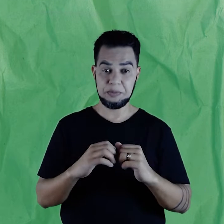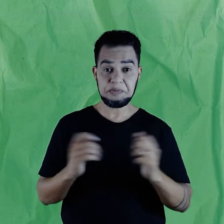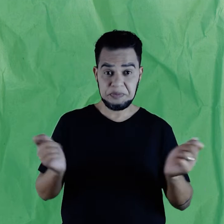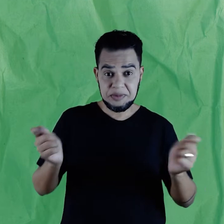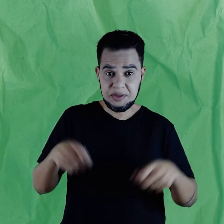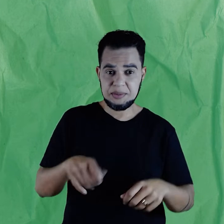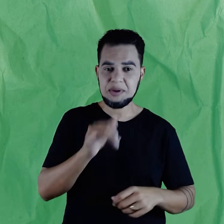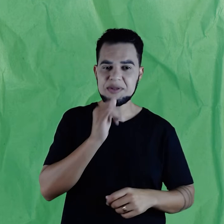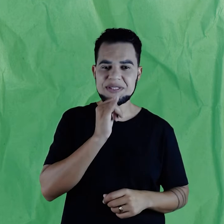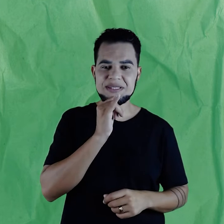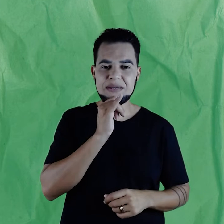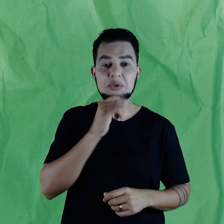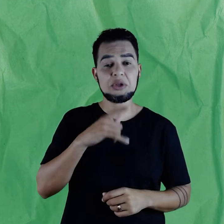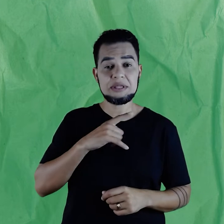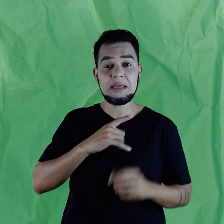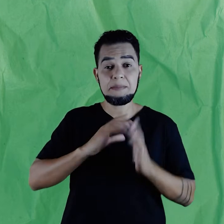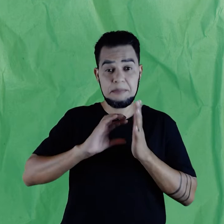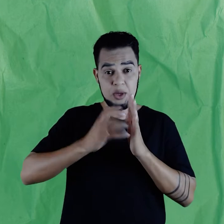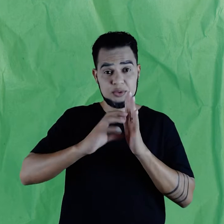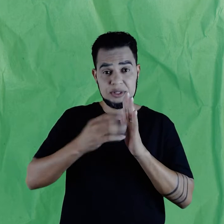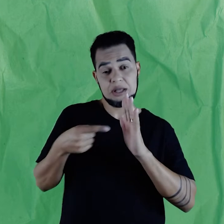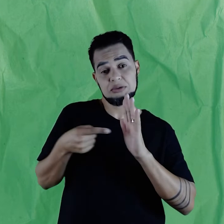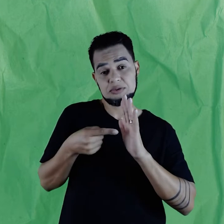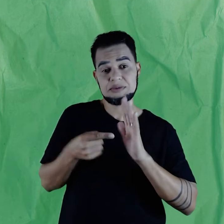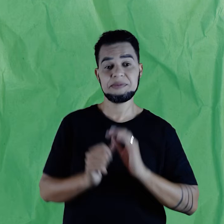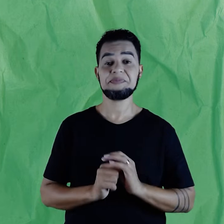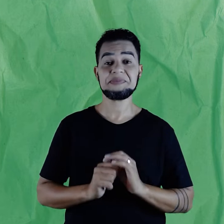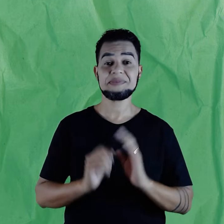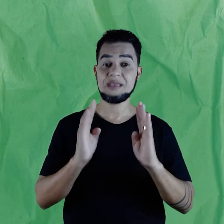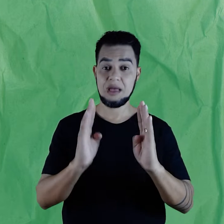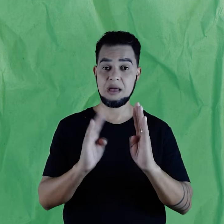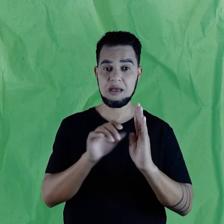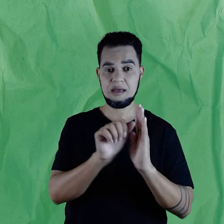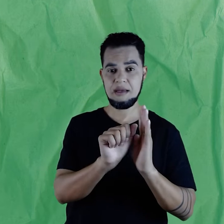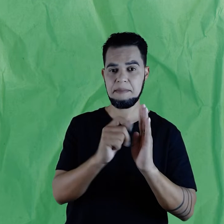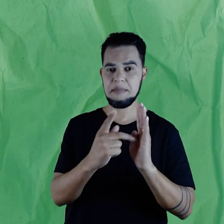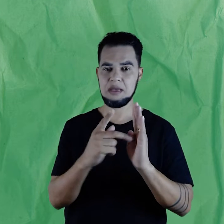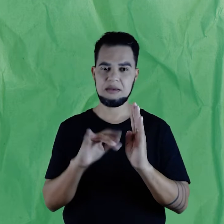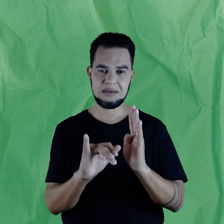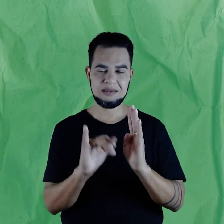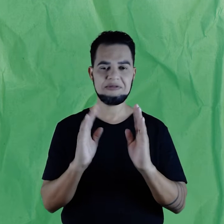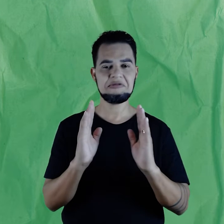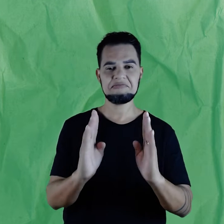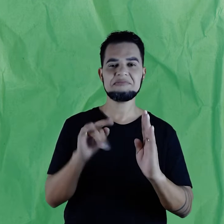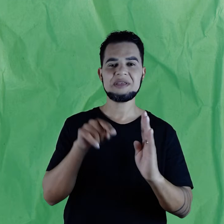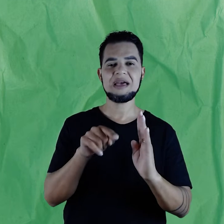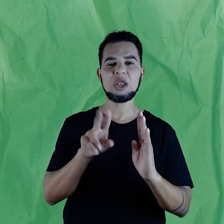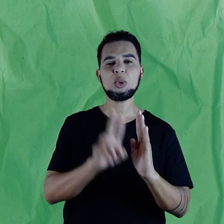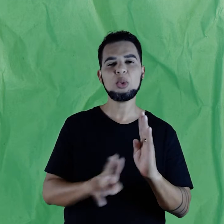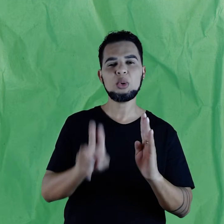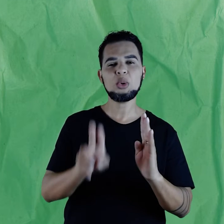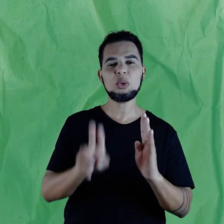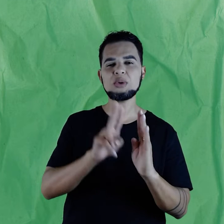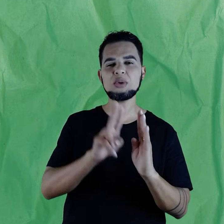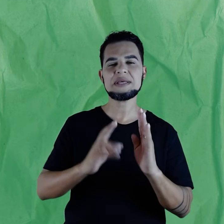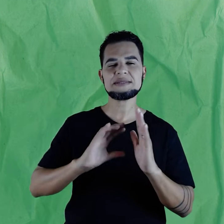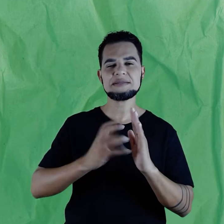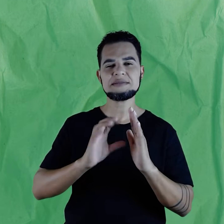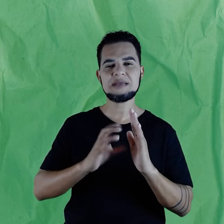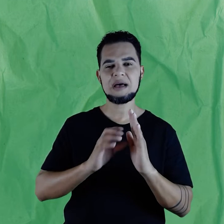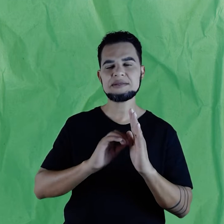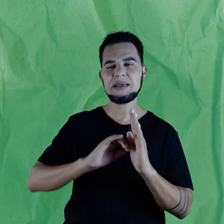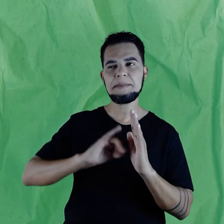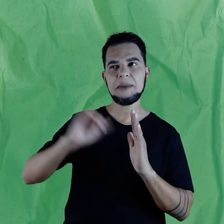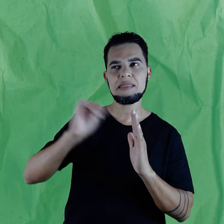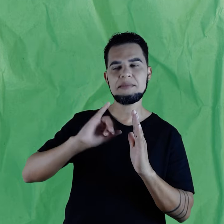exemplo, um banco de dados. E essa API aqui, ela consome esses dados e envia para o